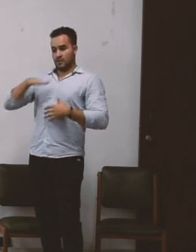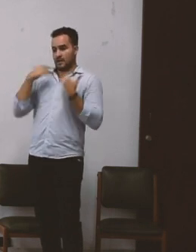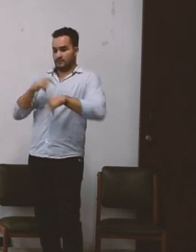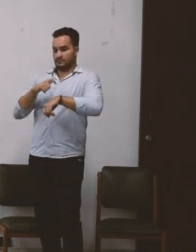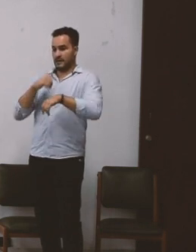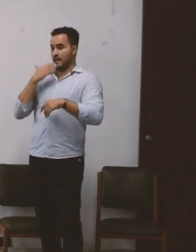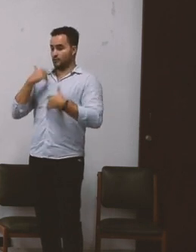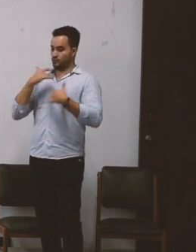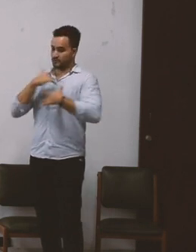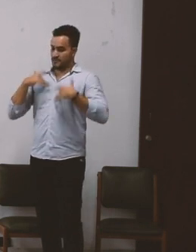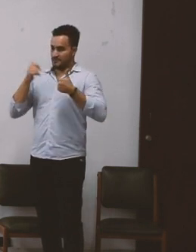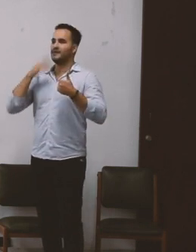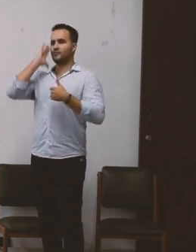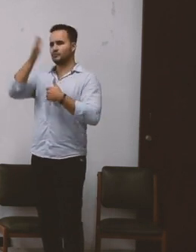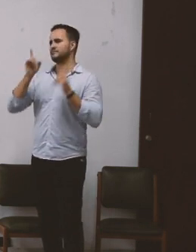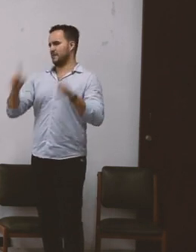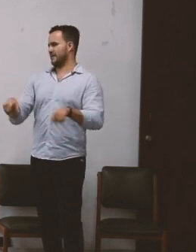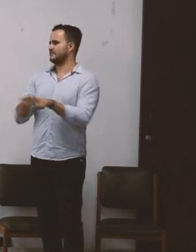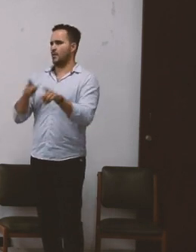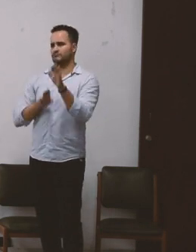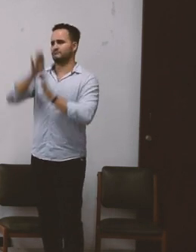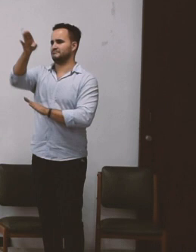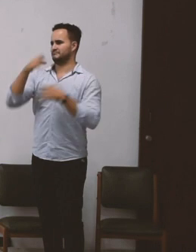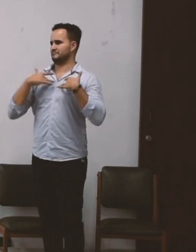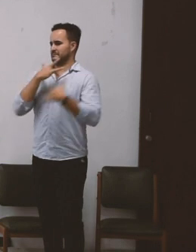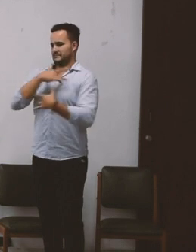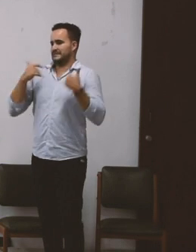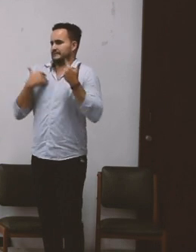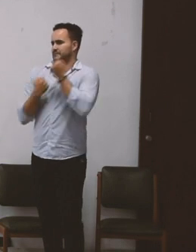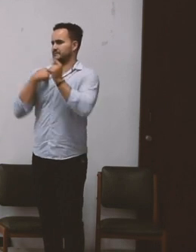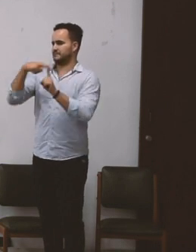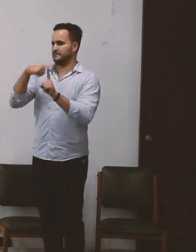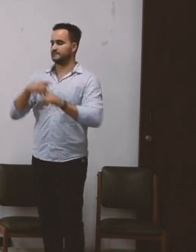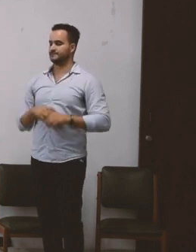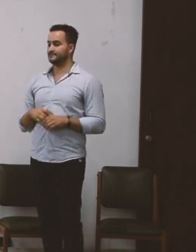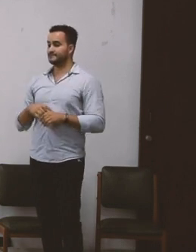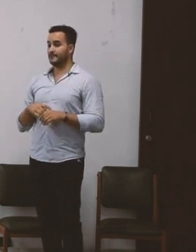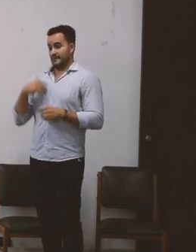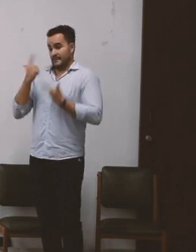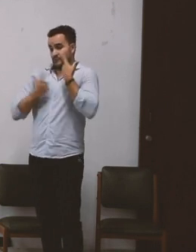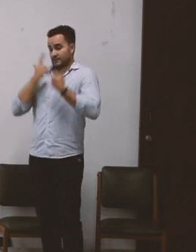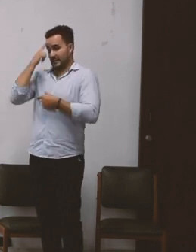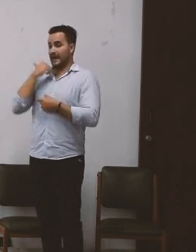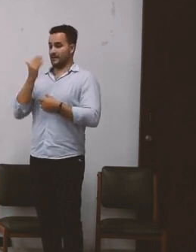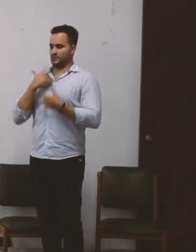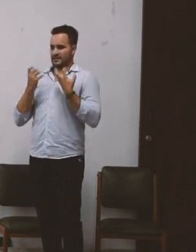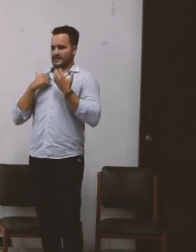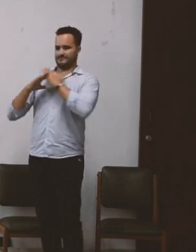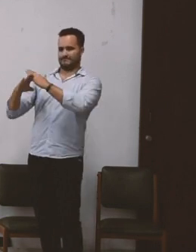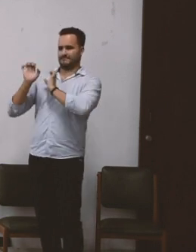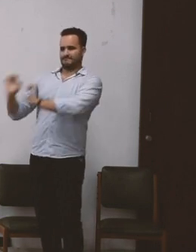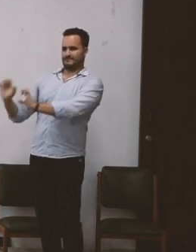Diría Canguilhem que la salud es un volante que regula las posibilidades de reacción. Si la lucha contra alguna infección es